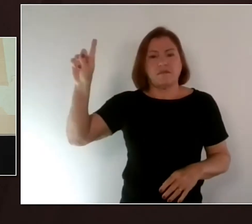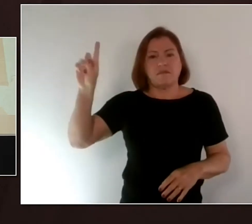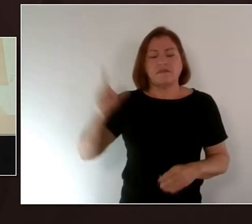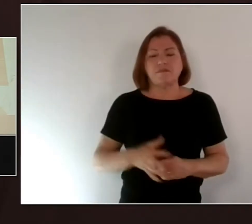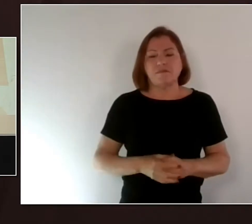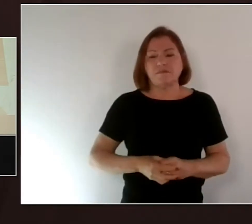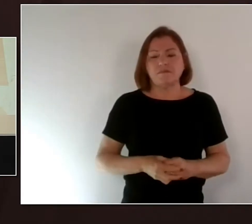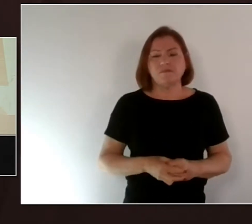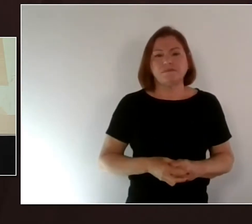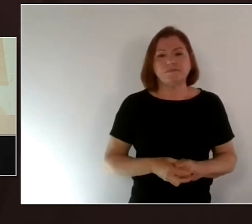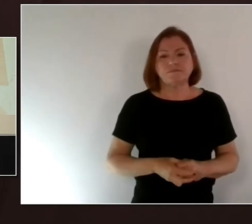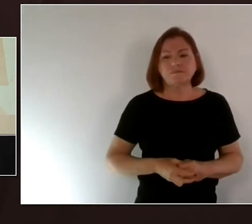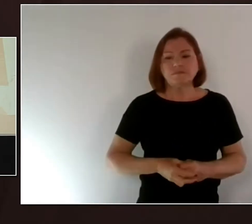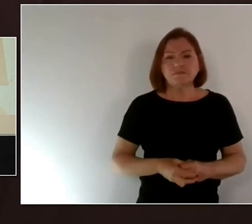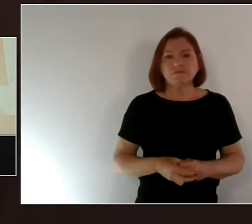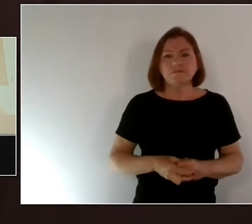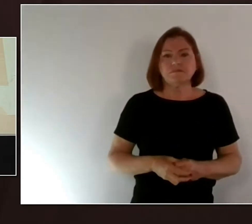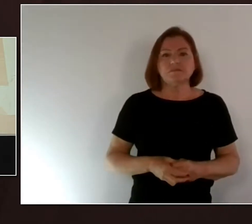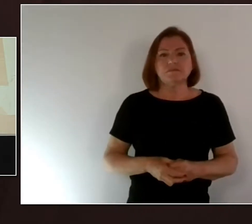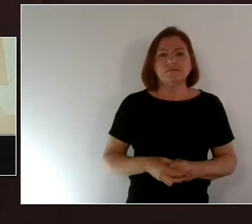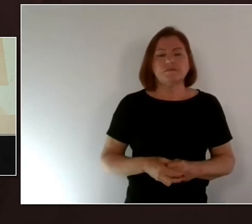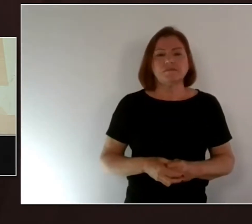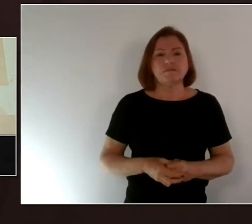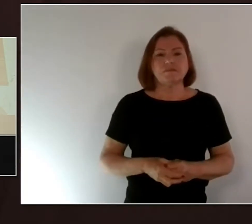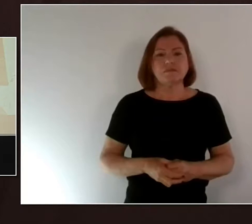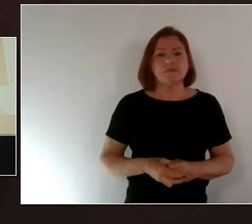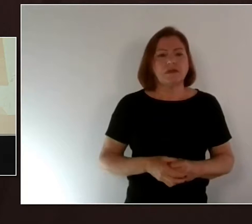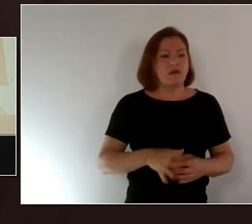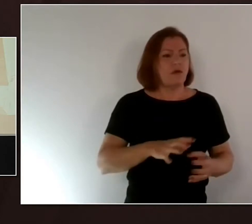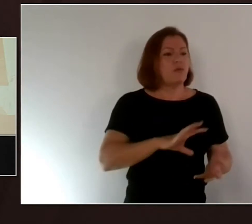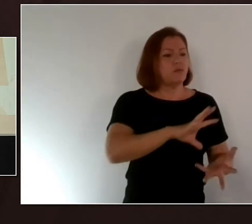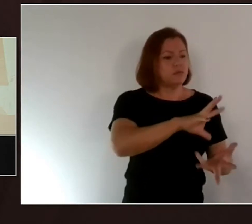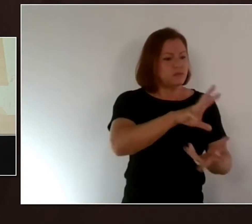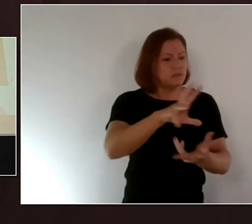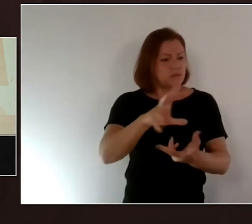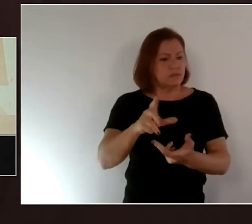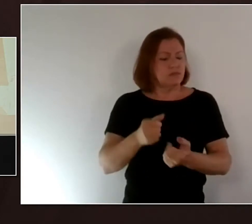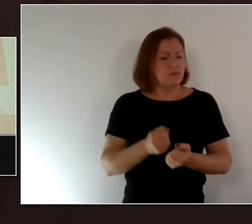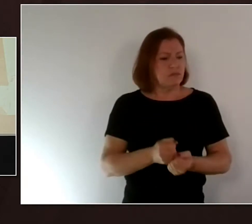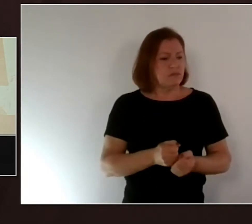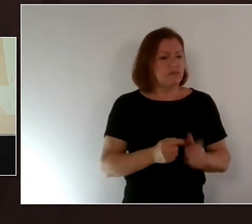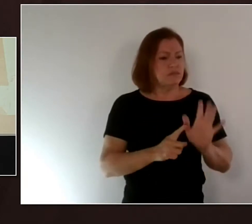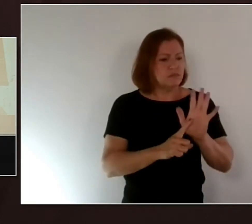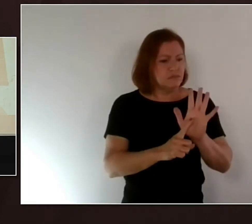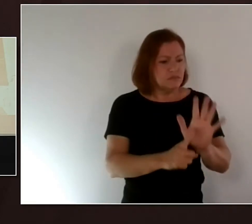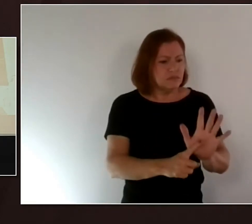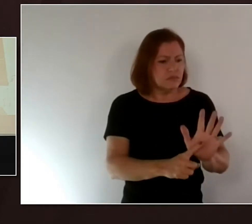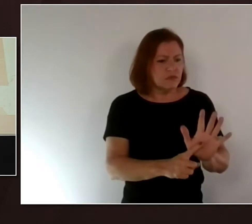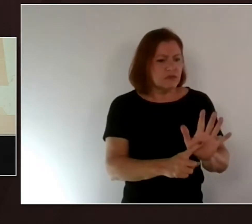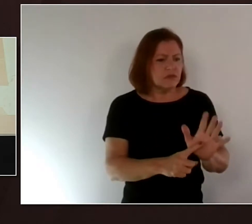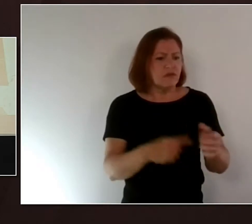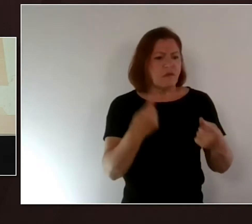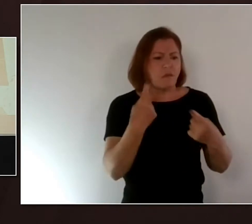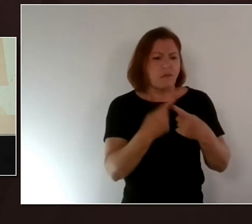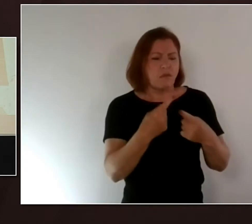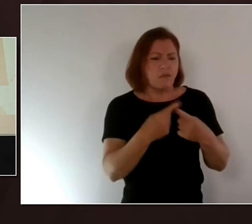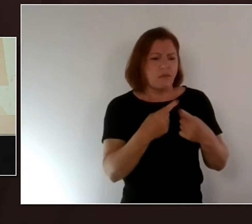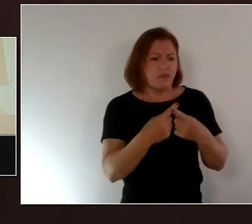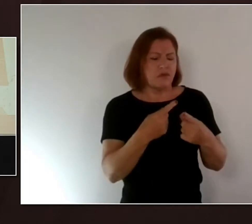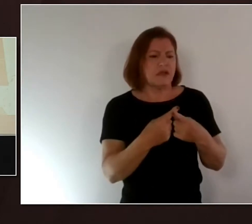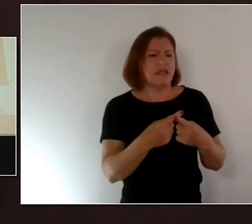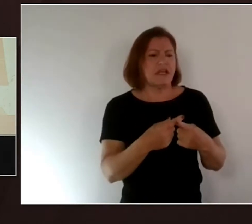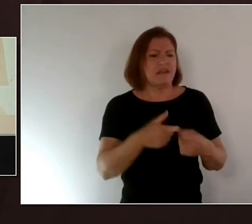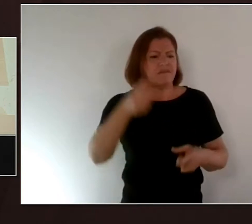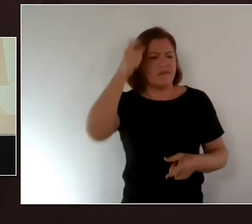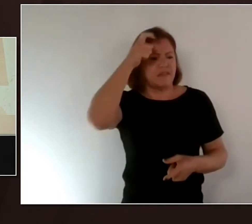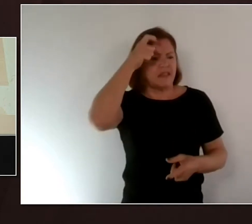situação deste mundo, porque Satanás, ele queria ser o príncipe desse mundo, ele queria